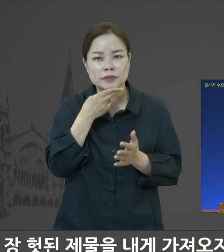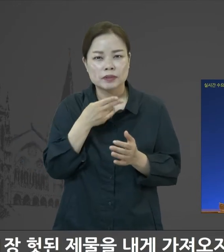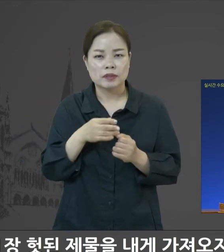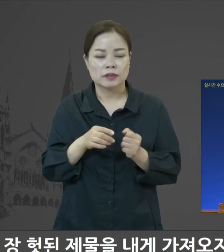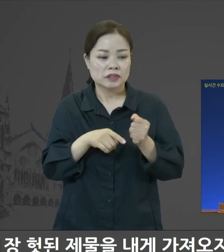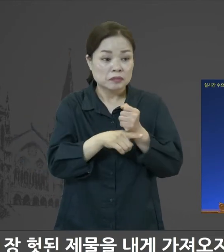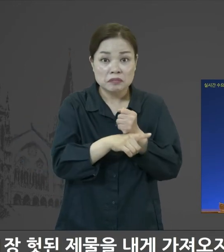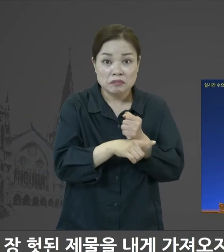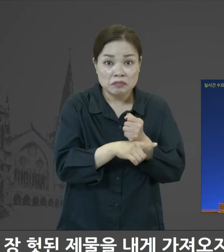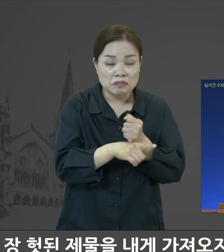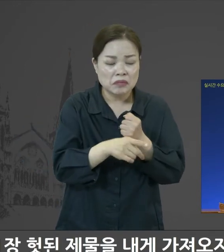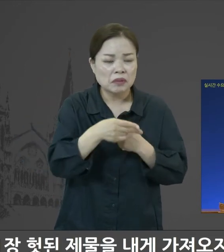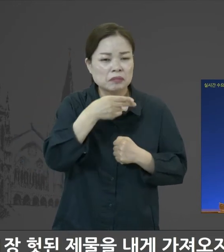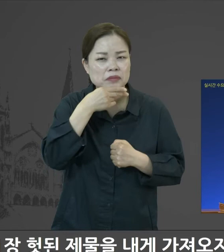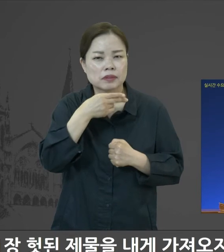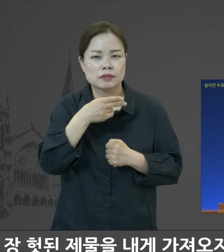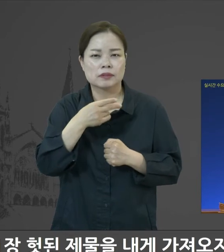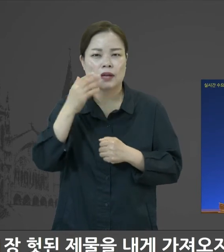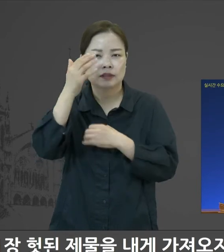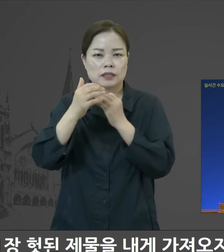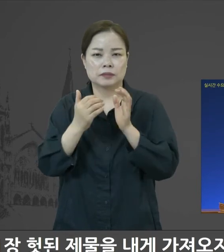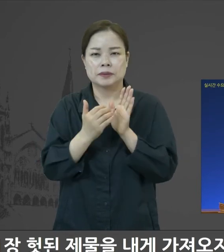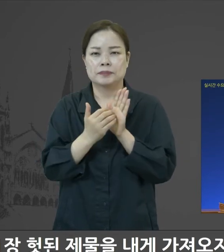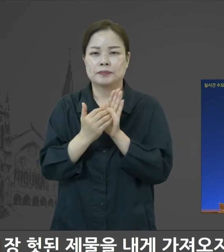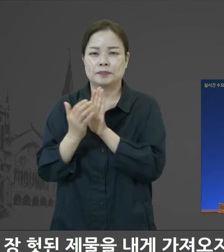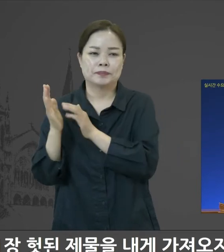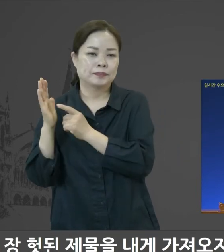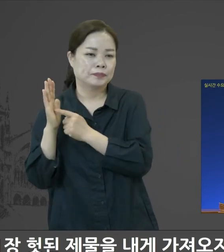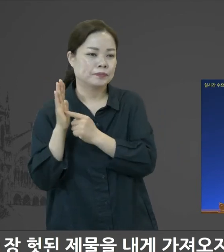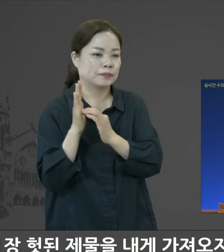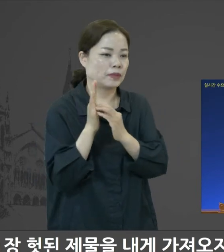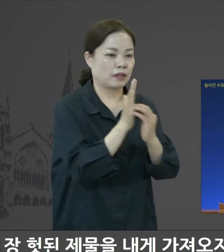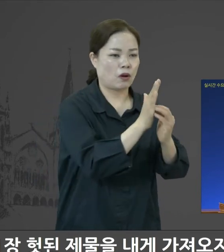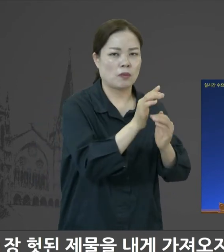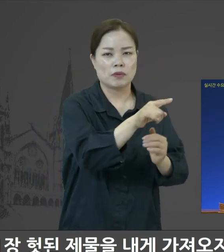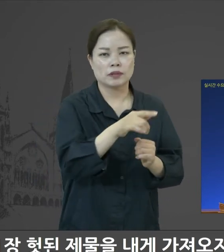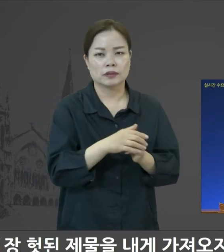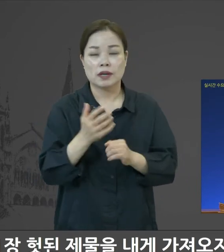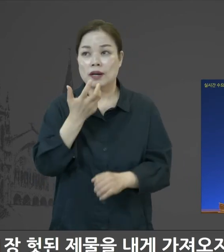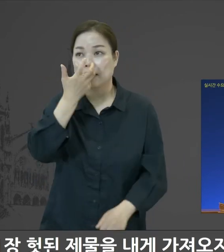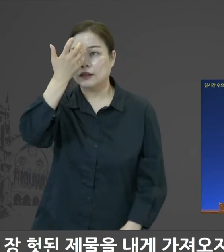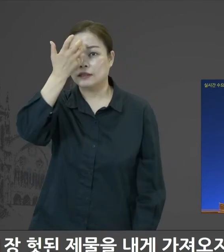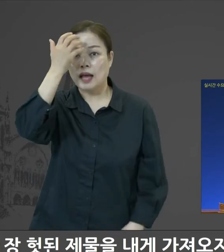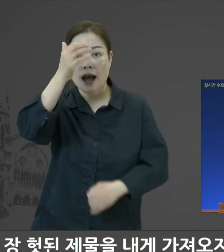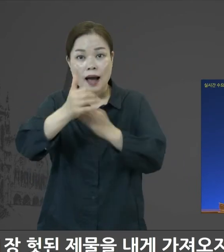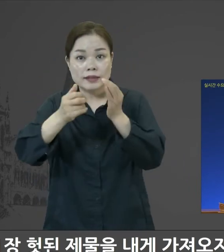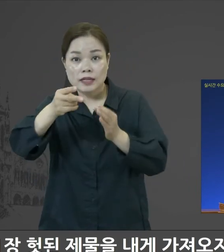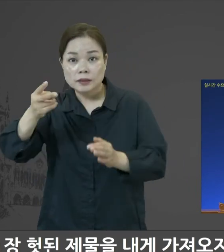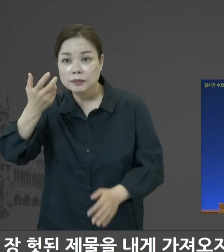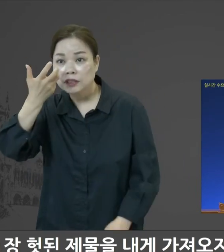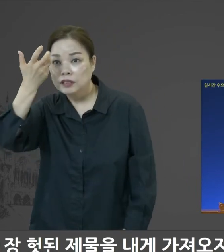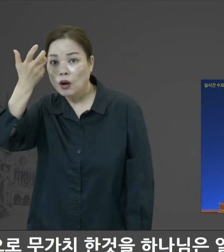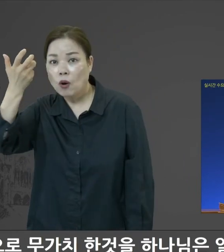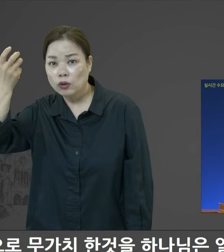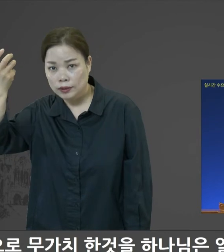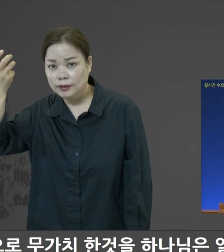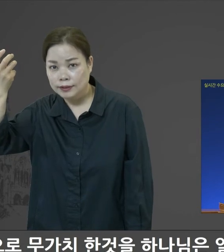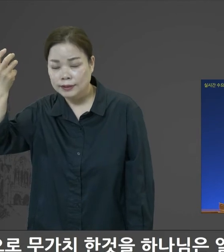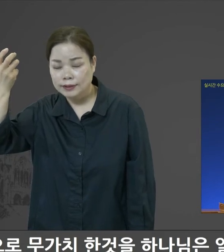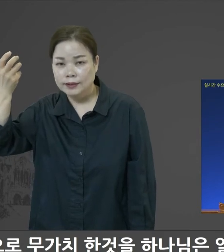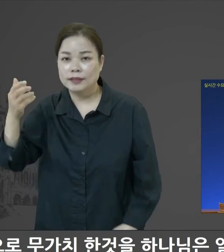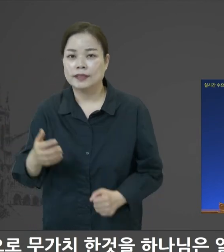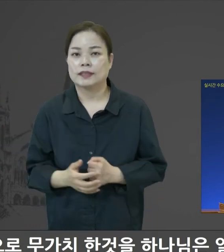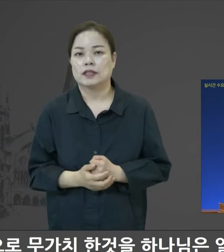죄물을 일체 거부하셨습니다. 그러기에 하나님은 영이시라는 의미는 하나님은 영이시기